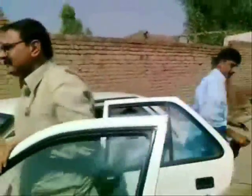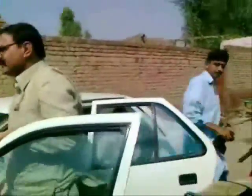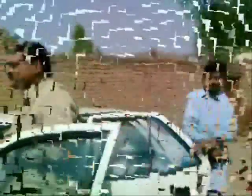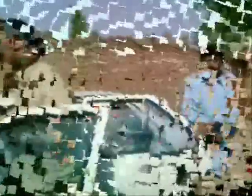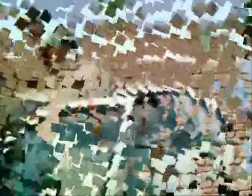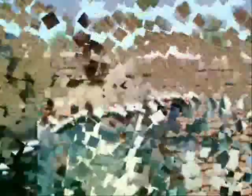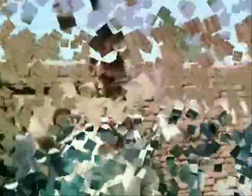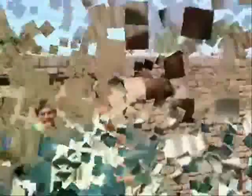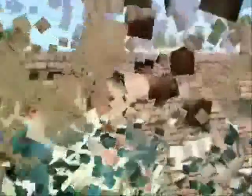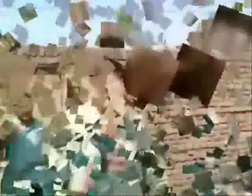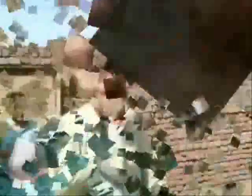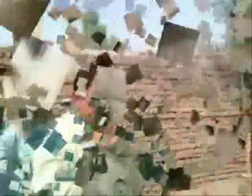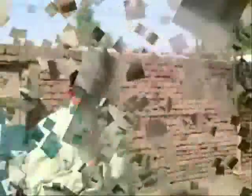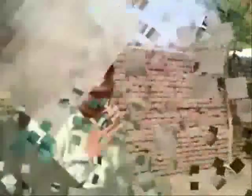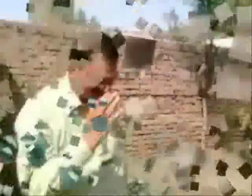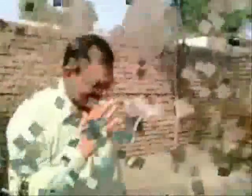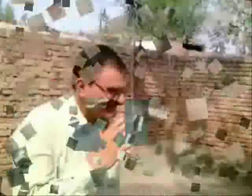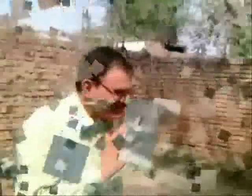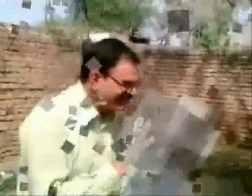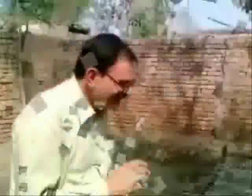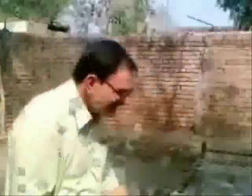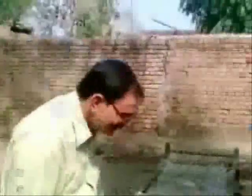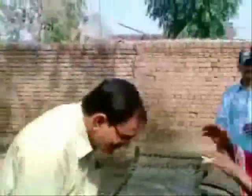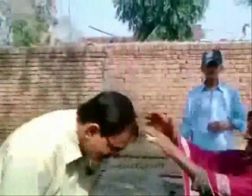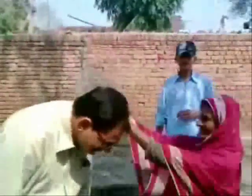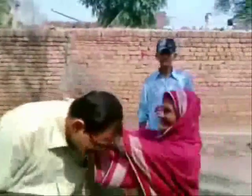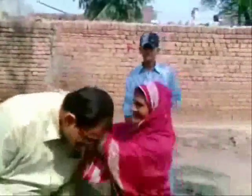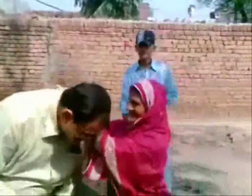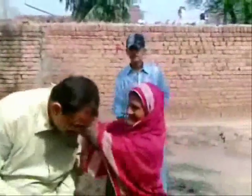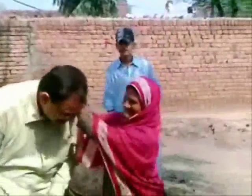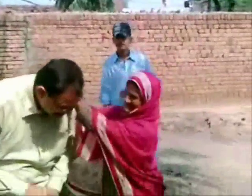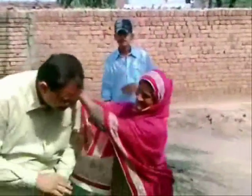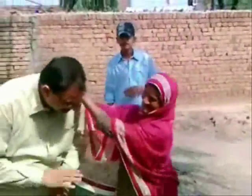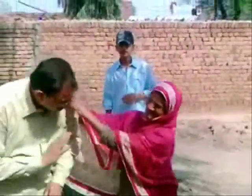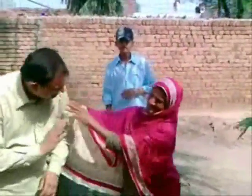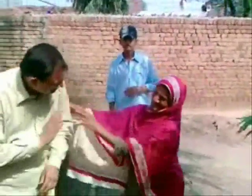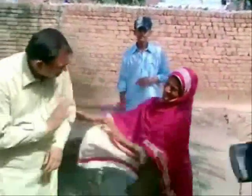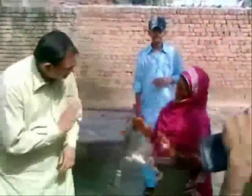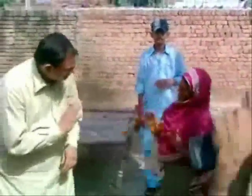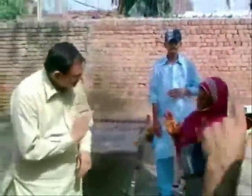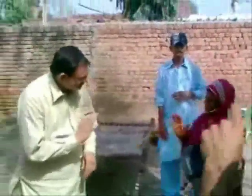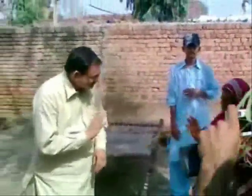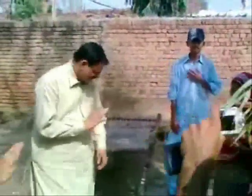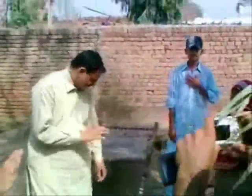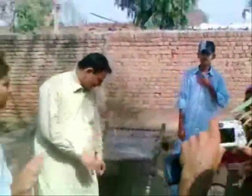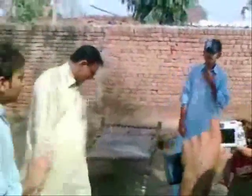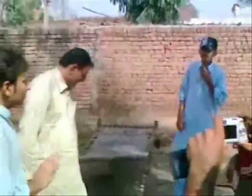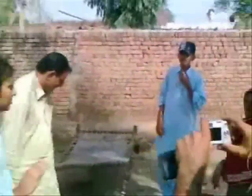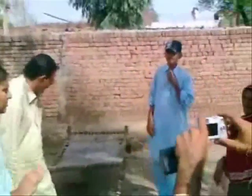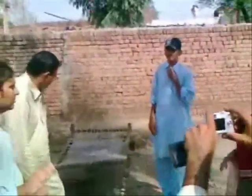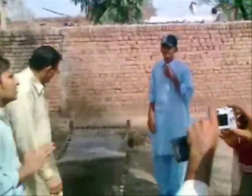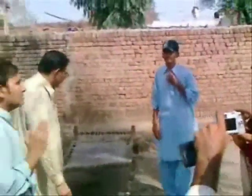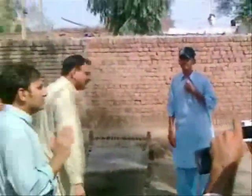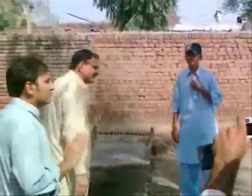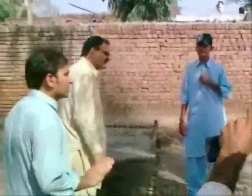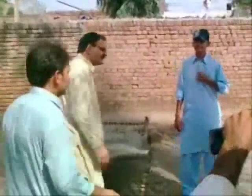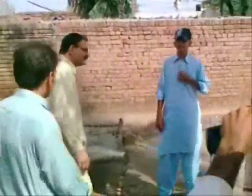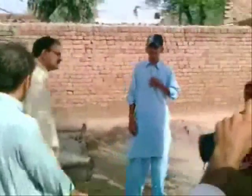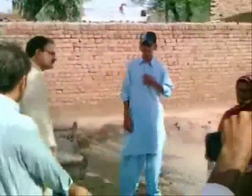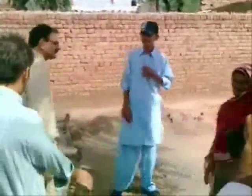अफराद की बेहतरी और भलाई के लिए काम करते हैं। आज इश्फाक साहब और इनके साथ ही सरगोधा के एक गांव में